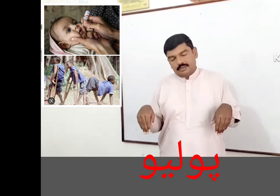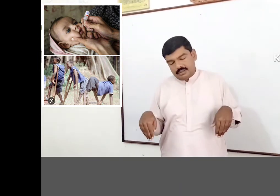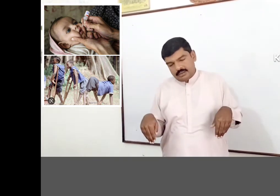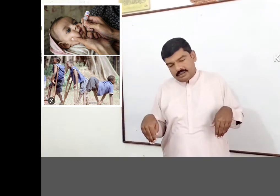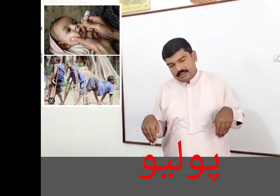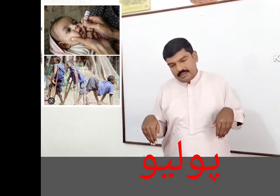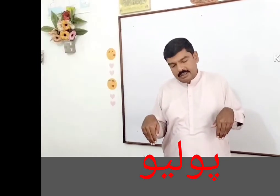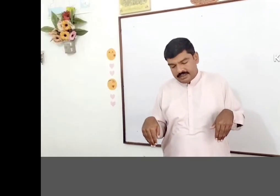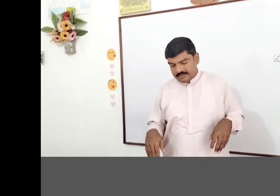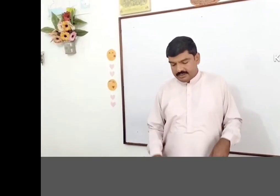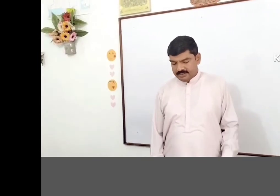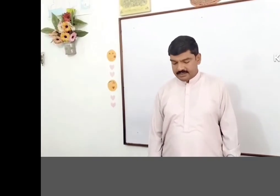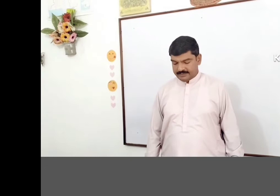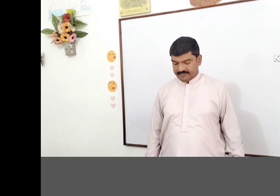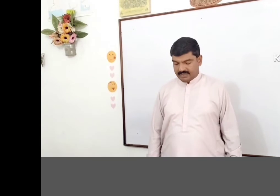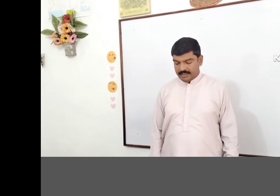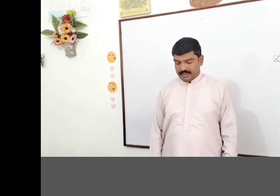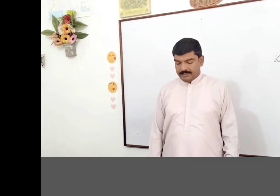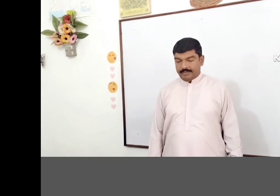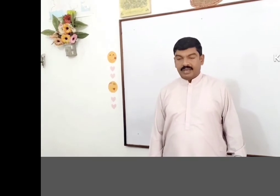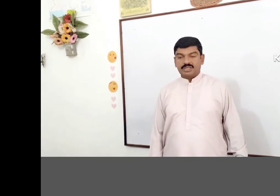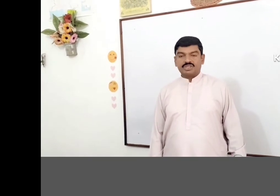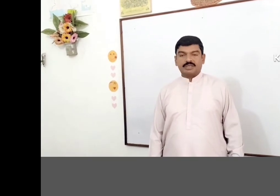और लंगड़े होने का साइन। प्लास्टिक,